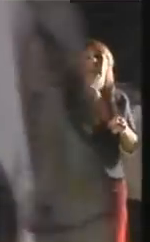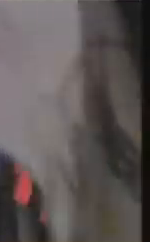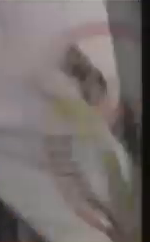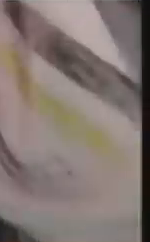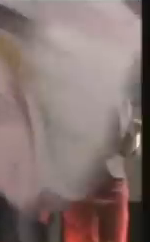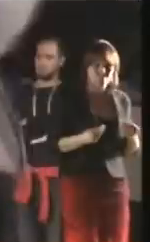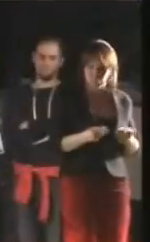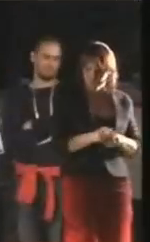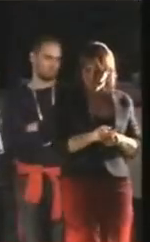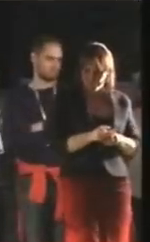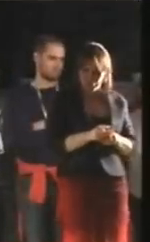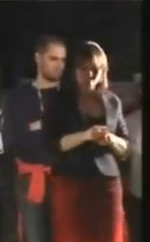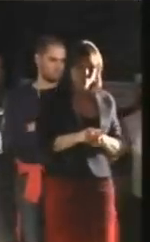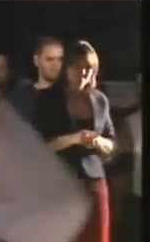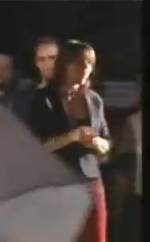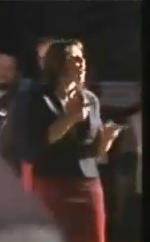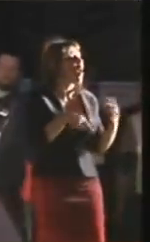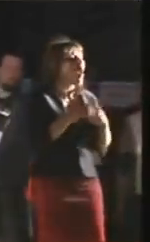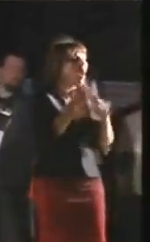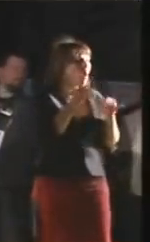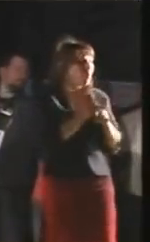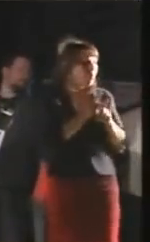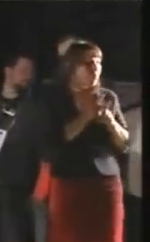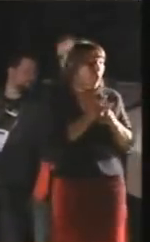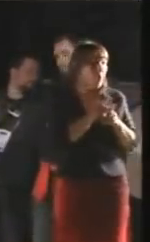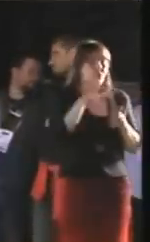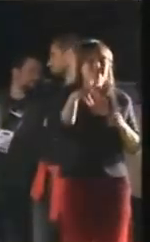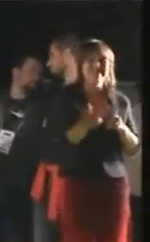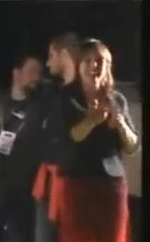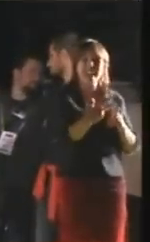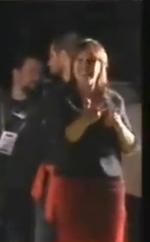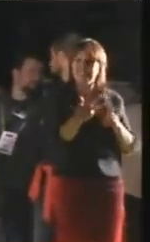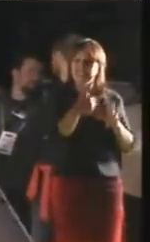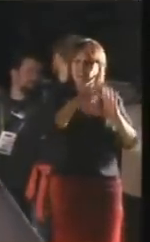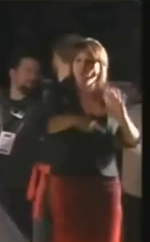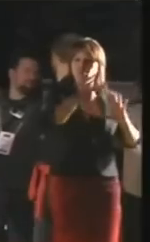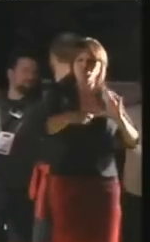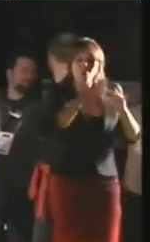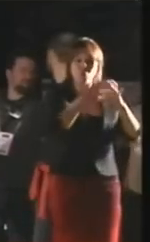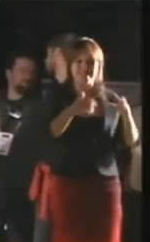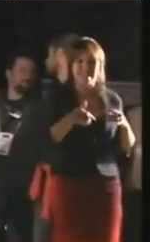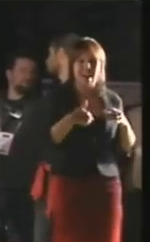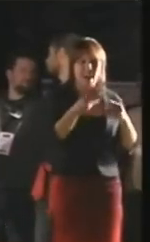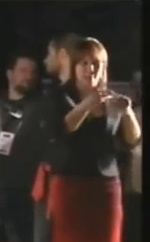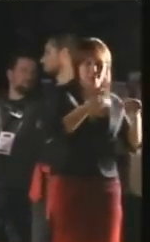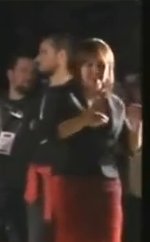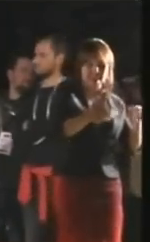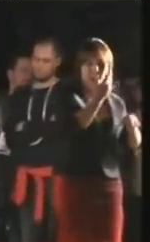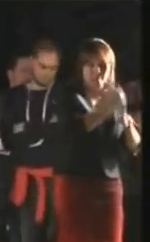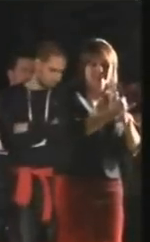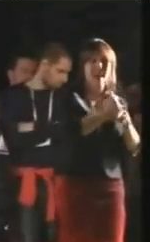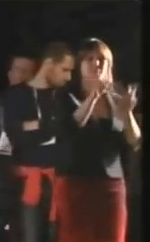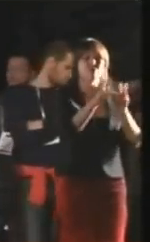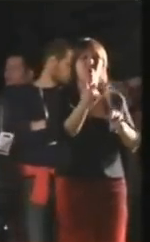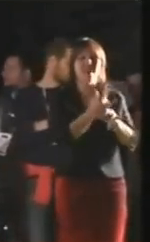parlando? Allora, siamo già sulla terza rivoluzione industriale. Metà materiali, metà energie, metà ore di lavoro.